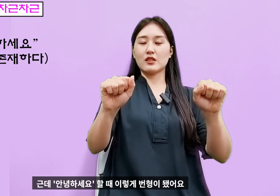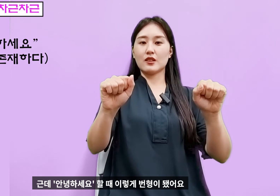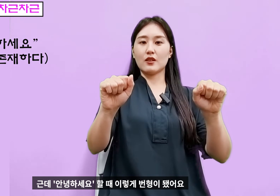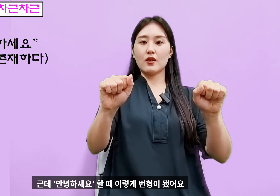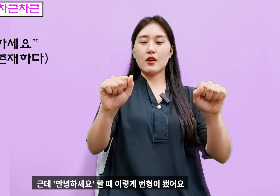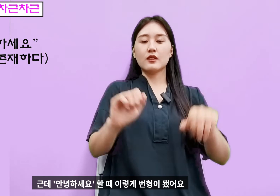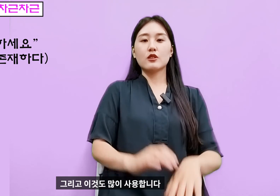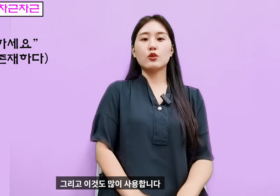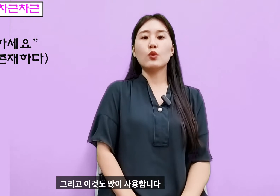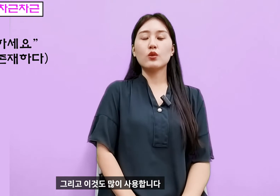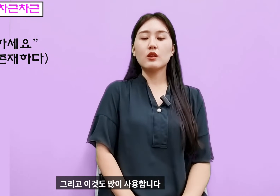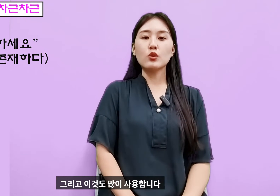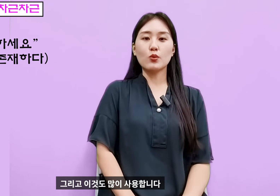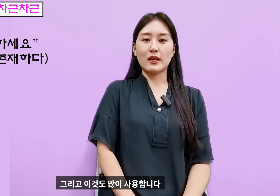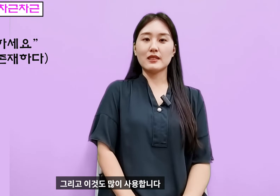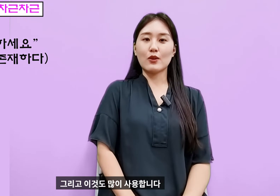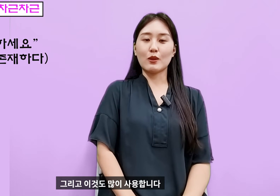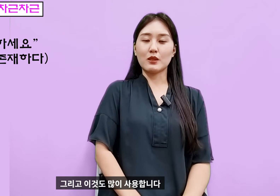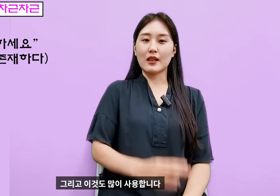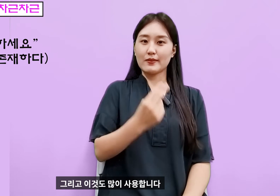됐어요. 그리고 이것도 많이 사용을 합니다.